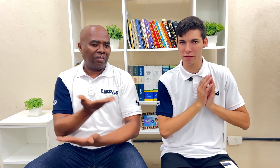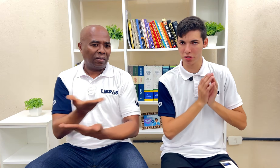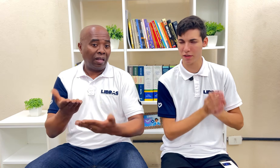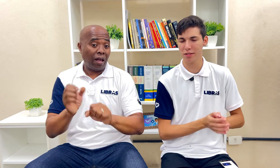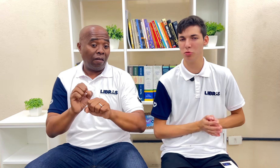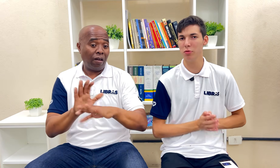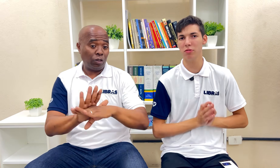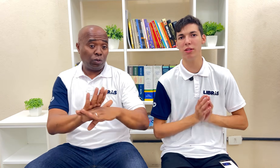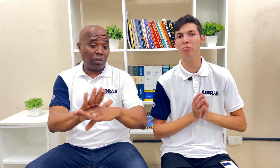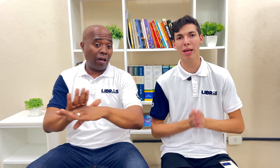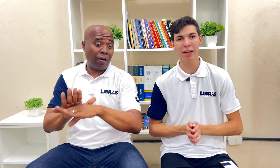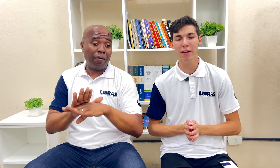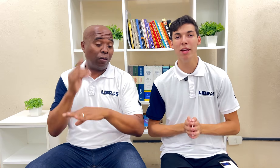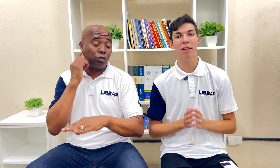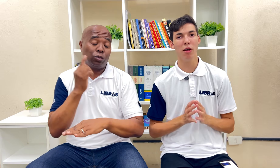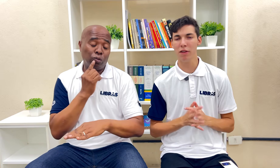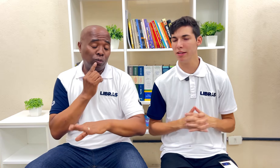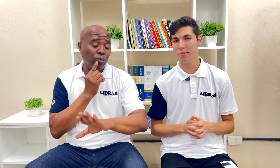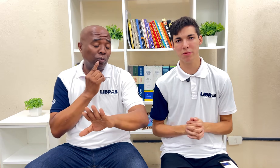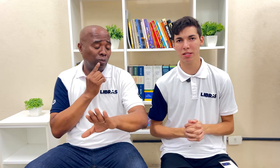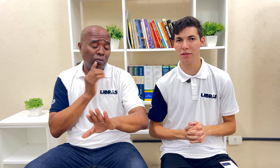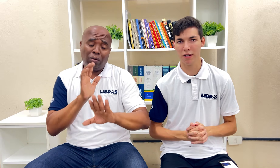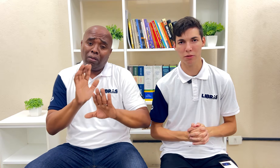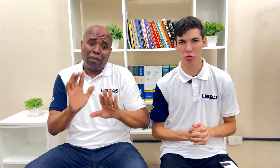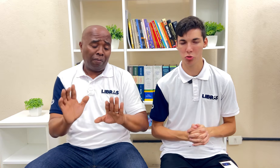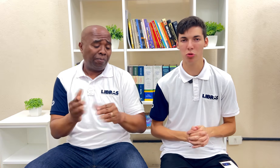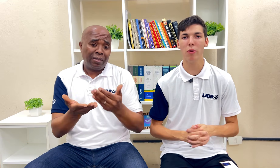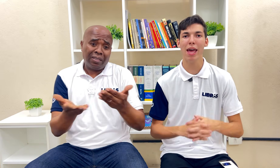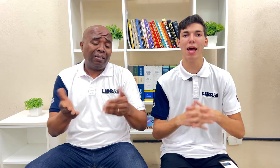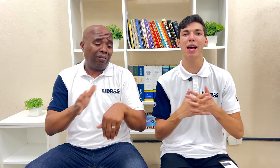você faça tudo isso e não vai ter o mesmo significado para o surdo, é a